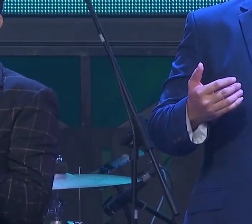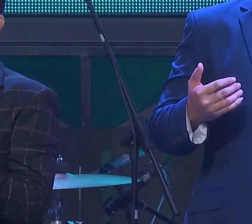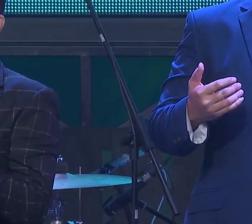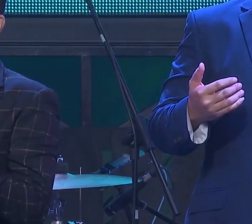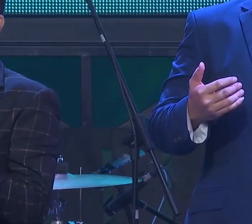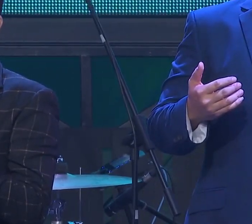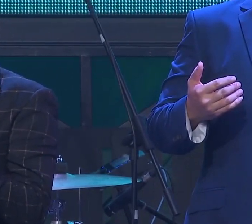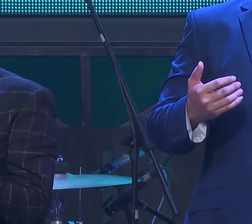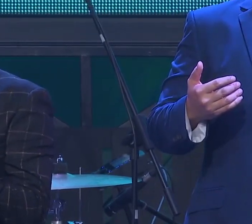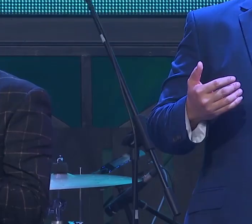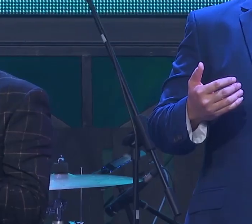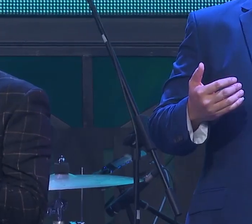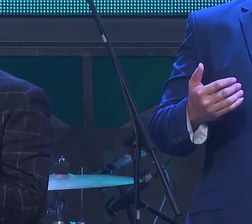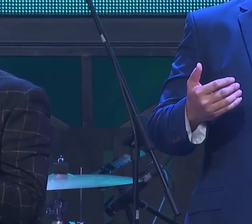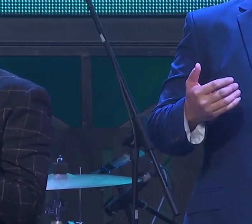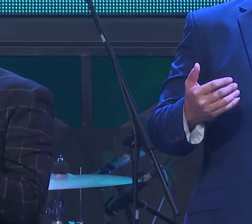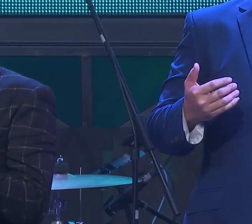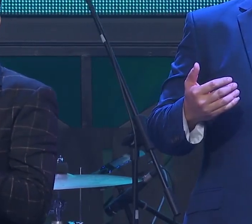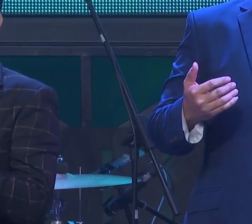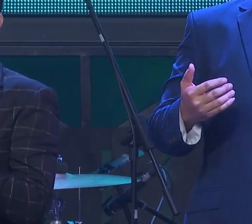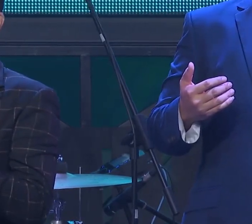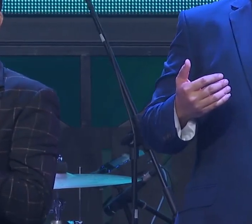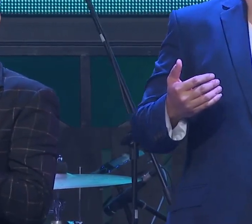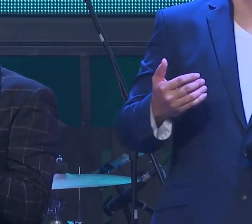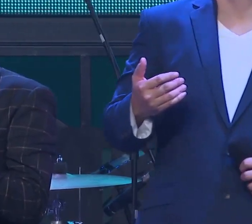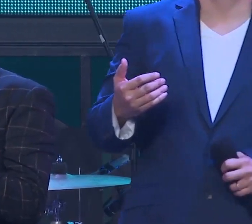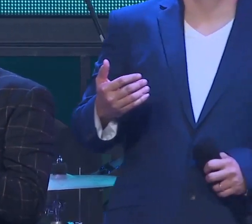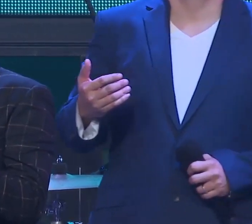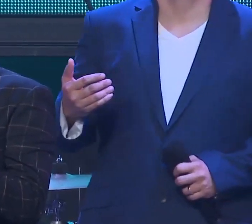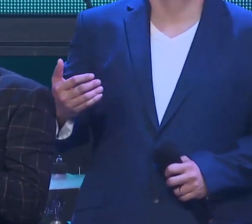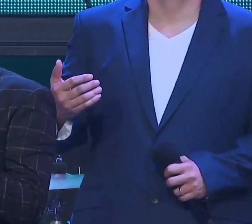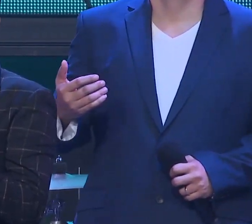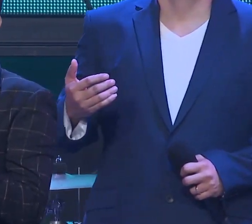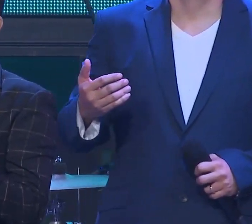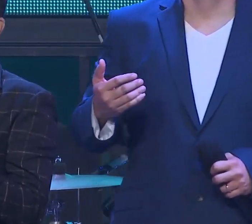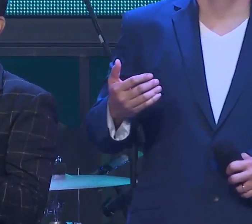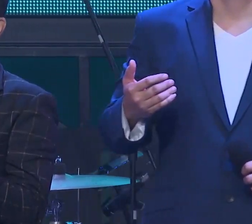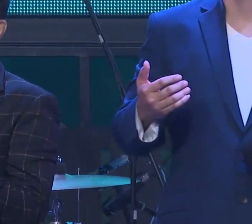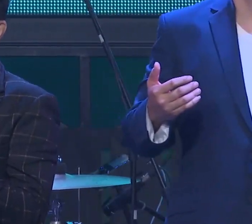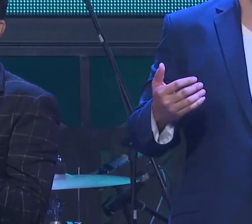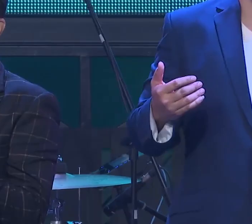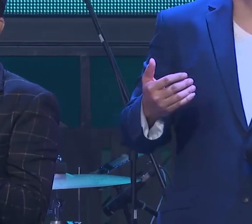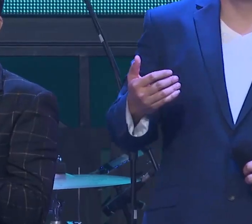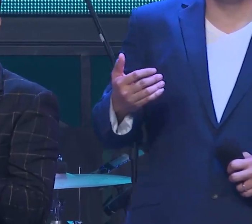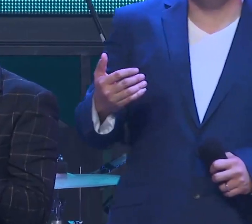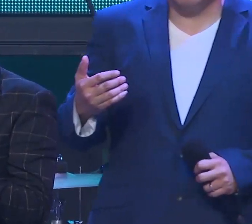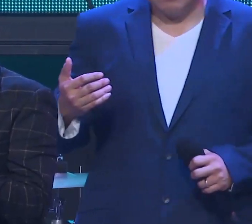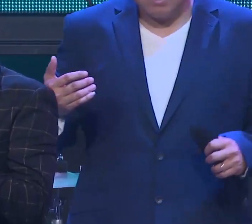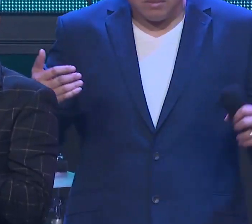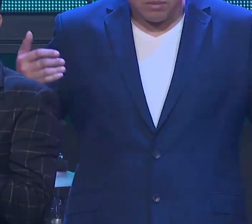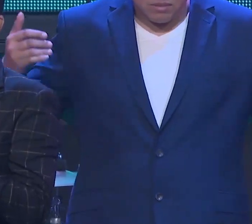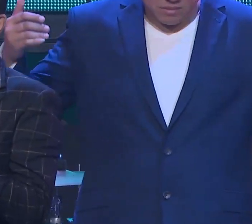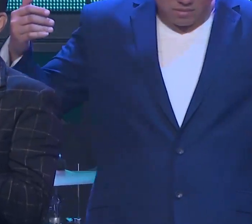Biar Engkau yang bertahta sepenuhnya Tuhan. Kami mau angkat tangan kami. Biar Engkau yang menjadi Tuhan, biar Engkau yang menjadi